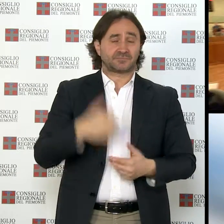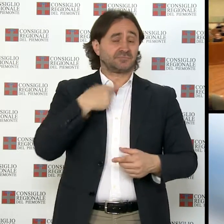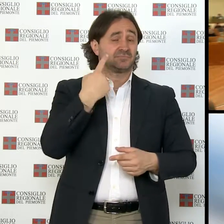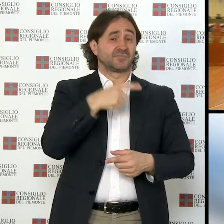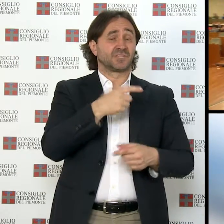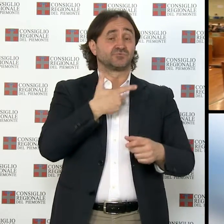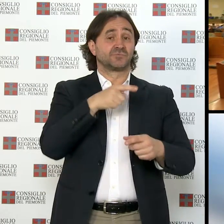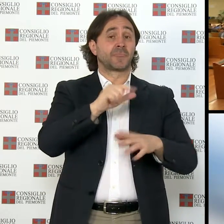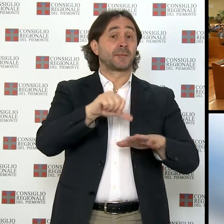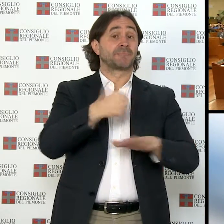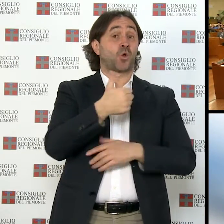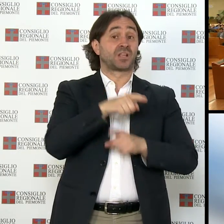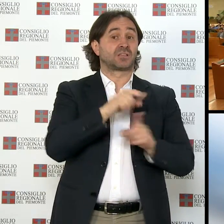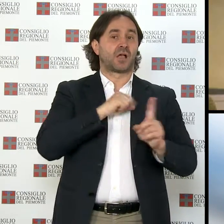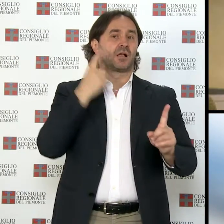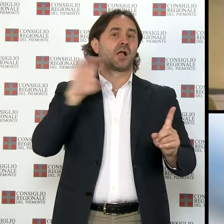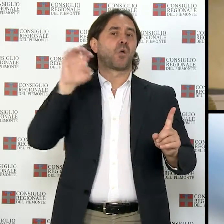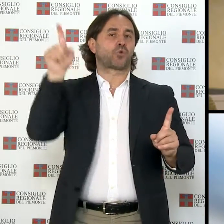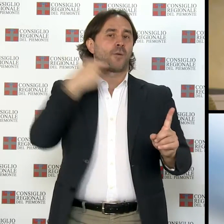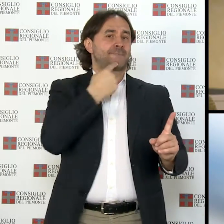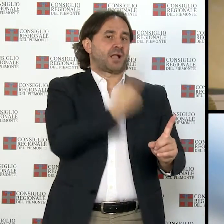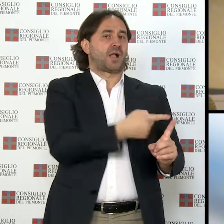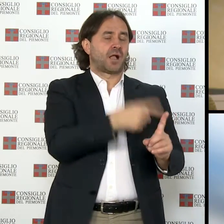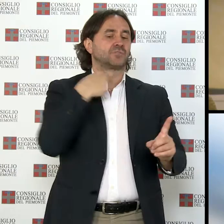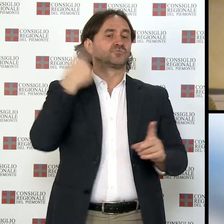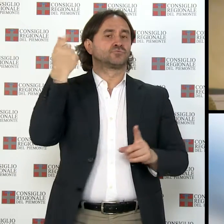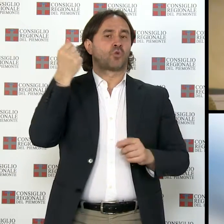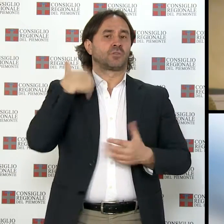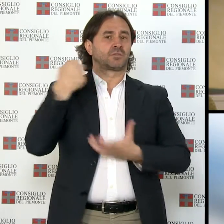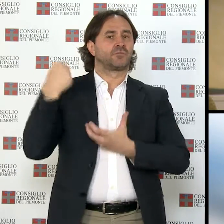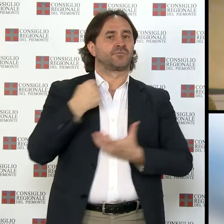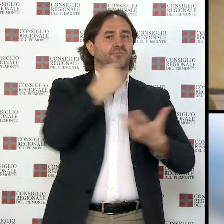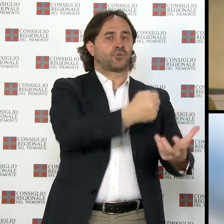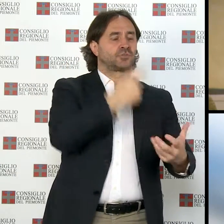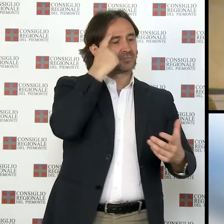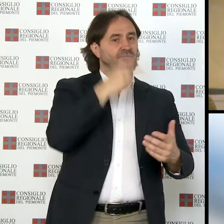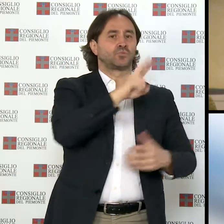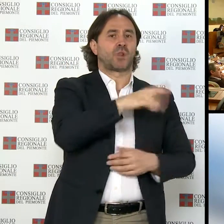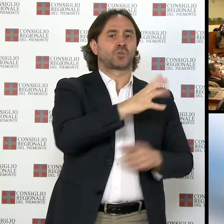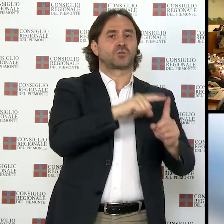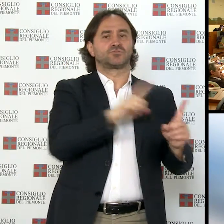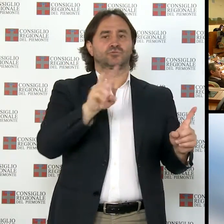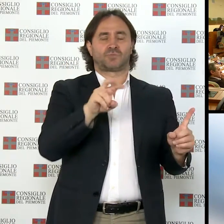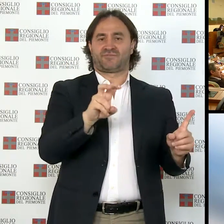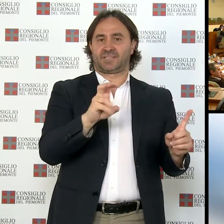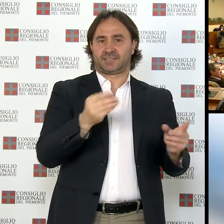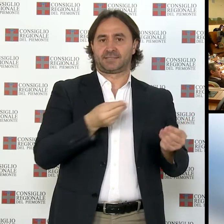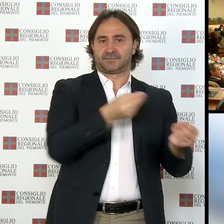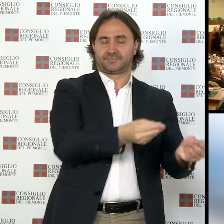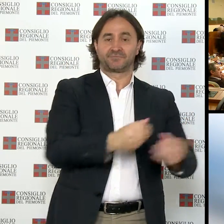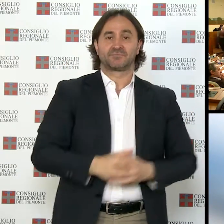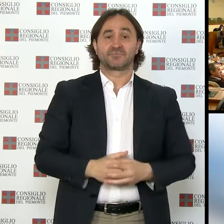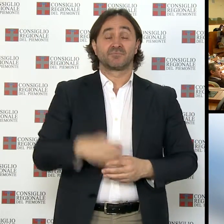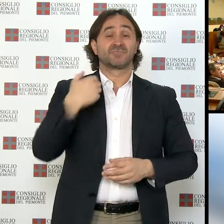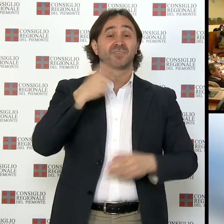delle priorità indicate dall'Unione Europea per l'uso dei fondi comunitari nella programmazione 2014-2020. Se ne è parlato